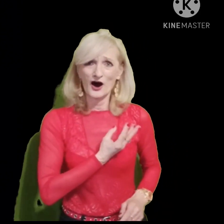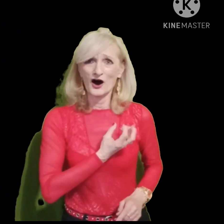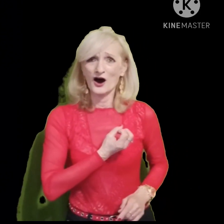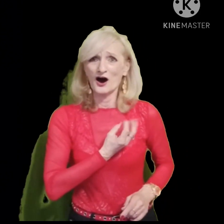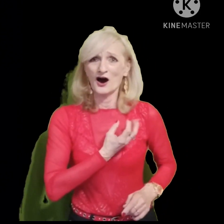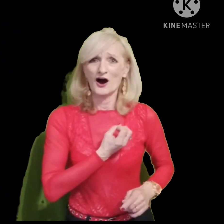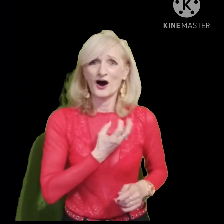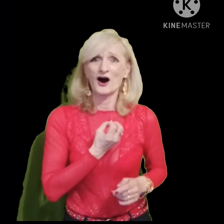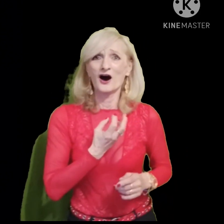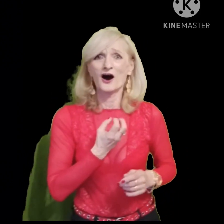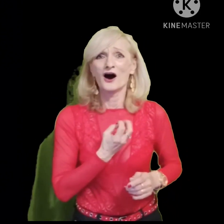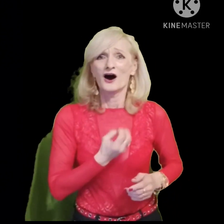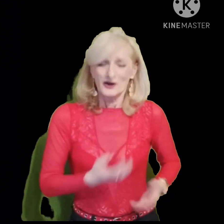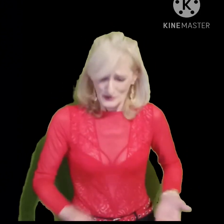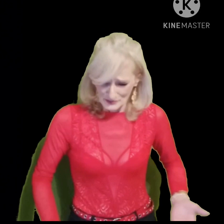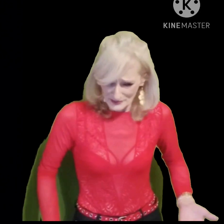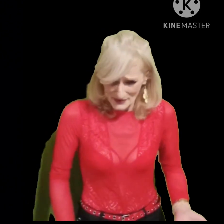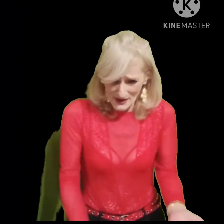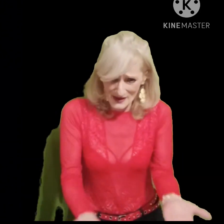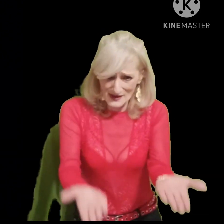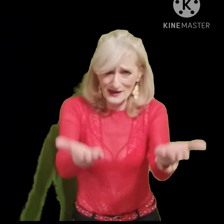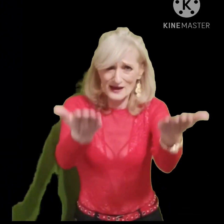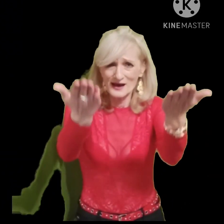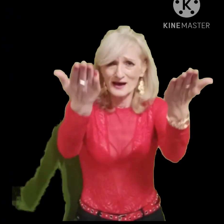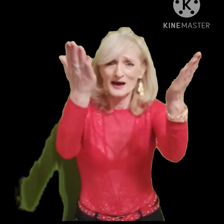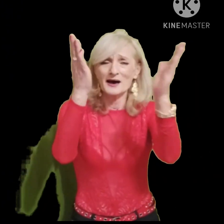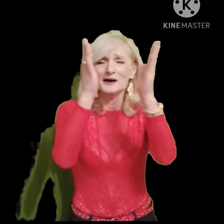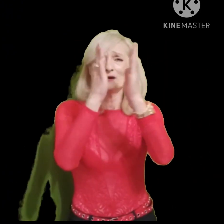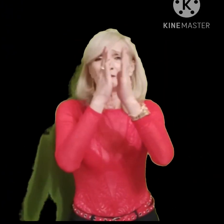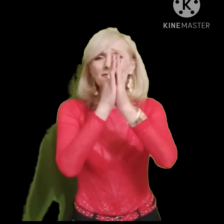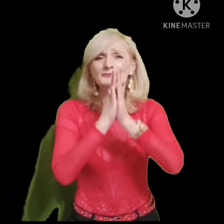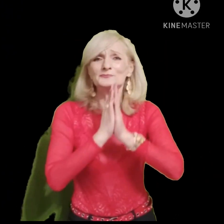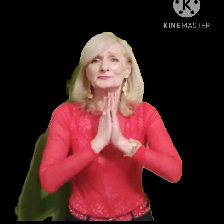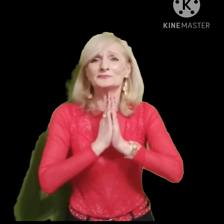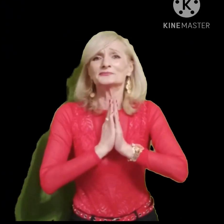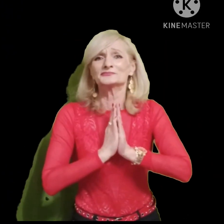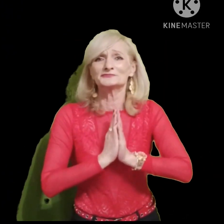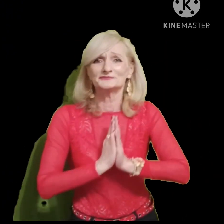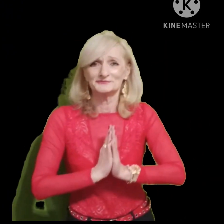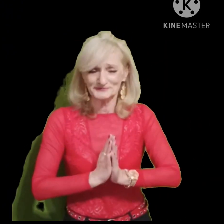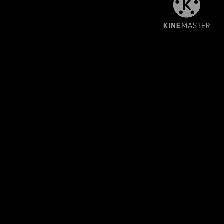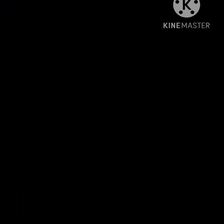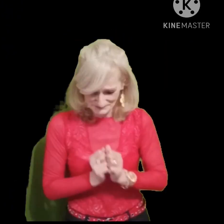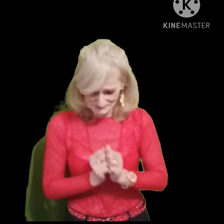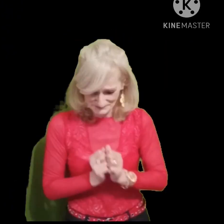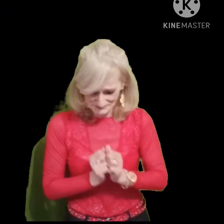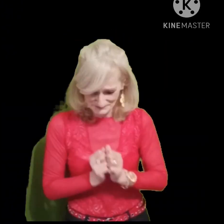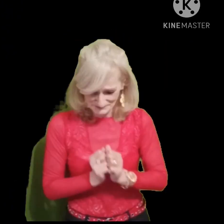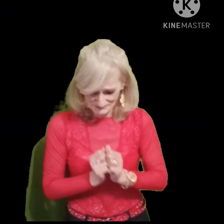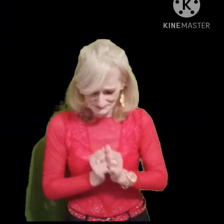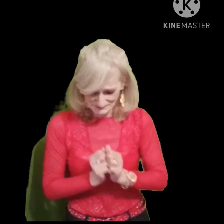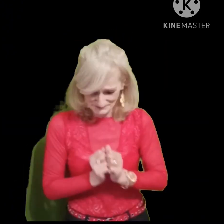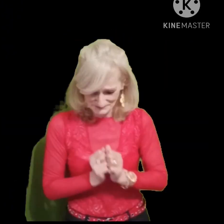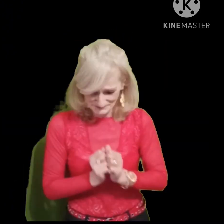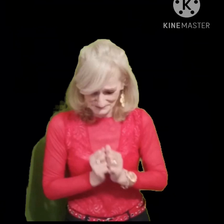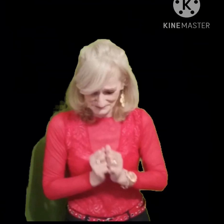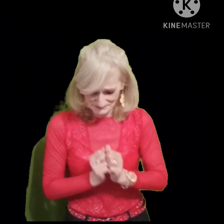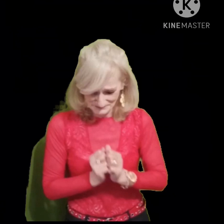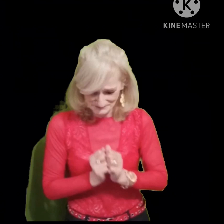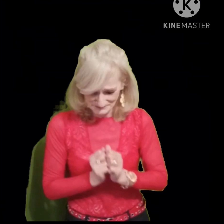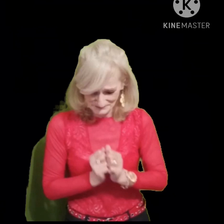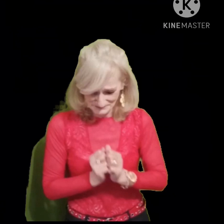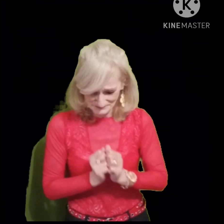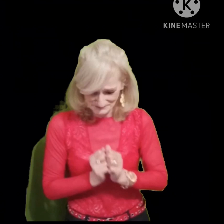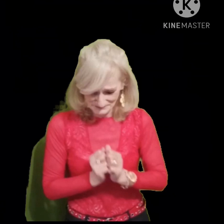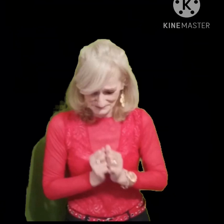حافظی اون شب را من به رسم عدب اما سلامت کردم